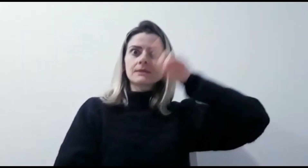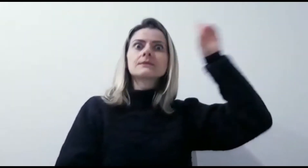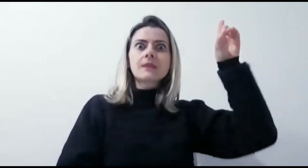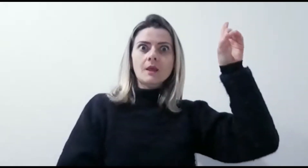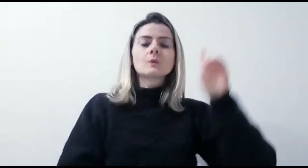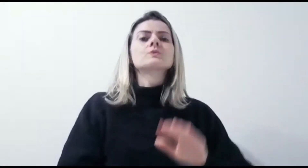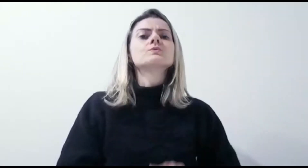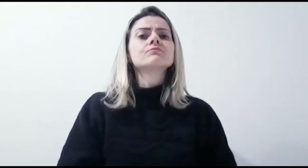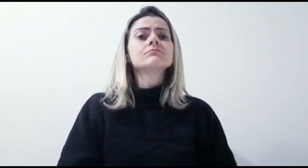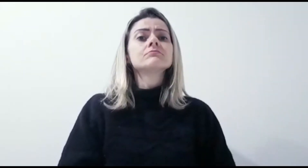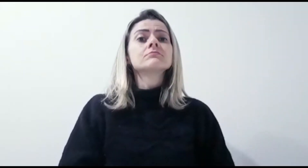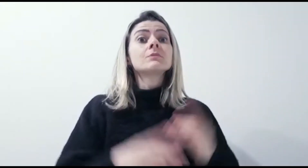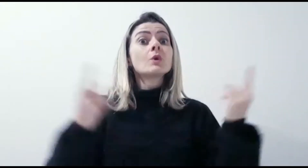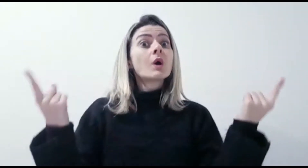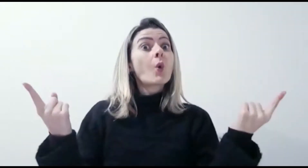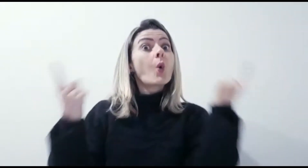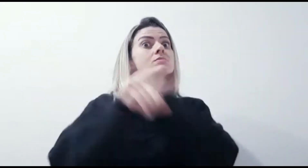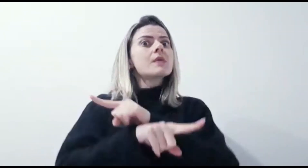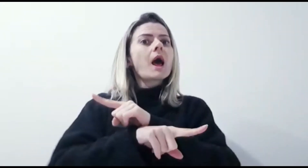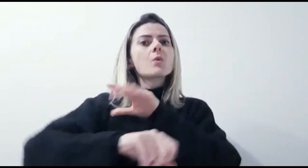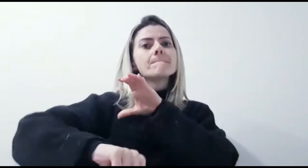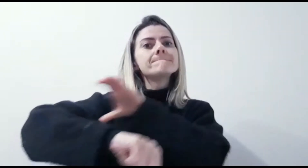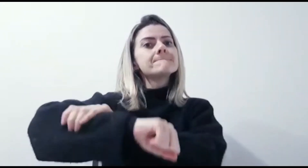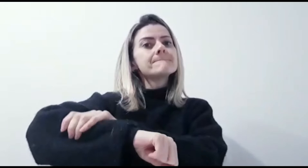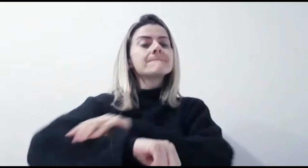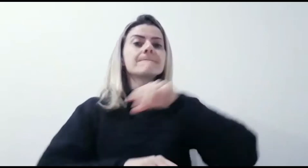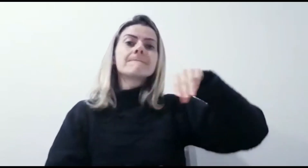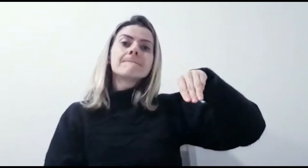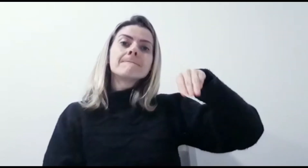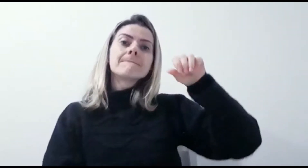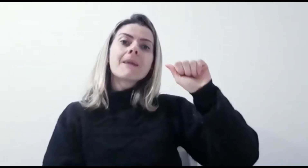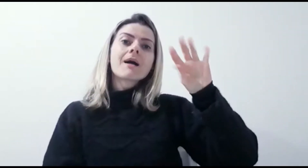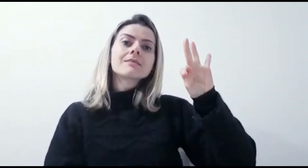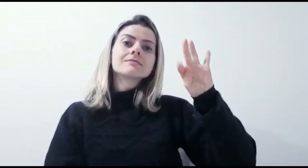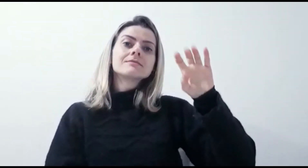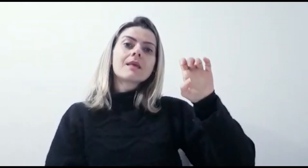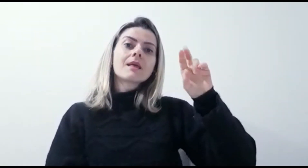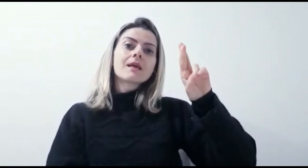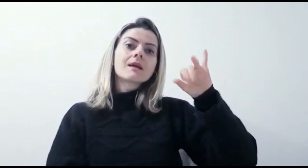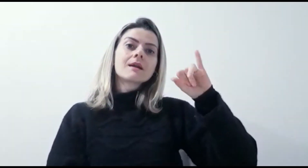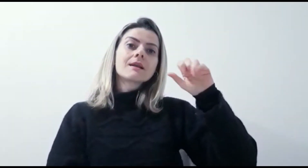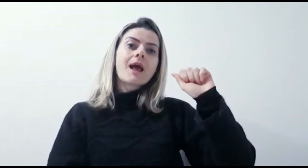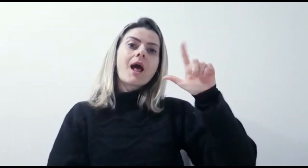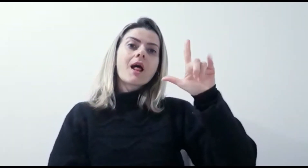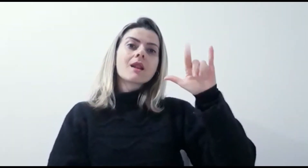nessa relação com Deus, o contrário do materialismo.